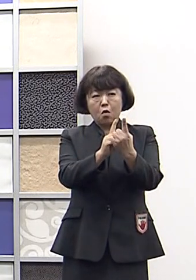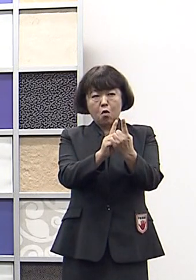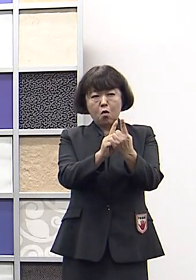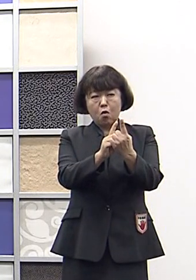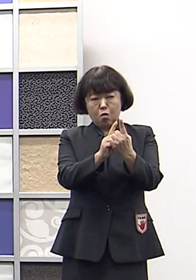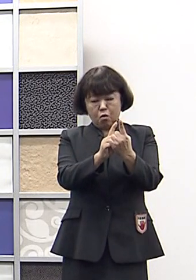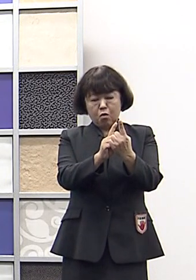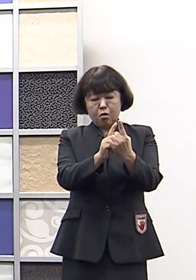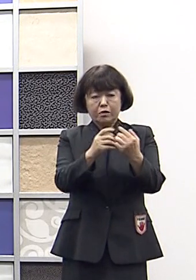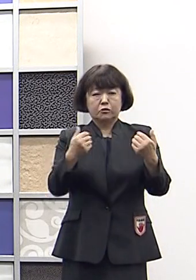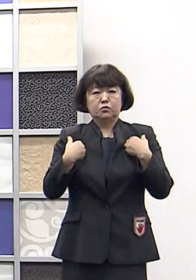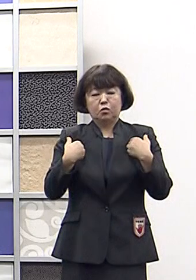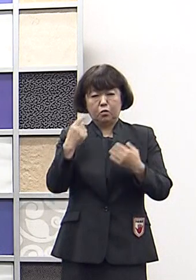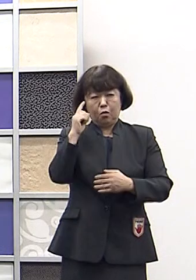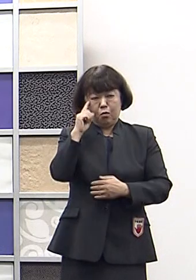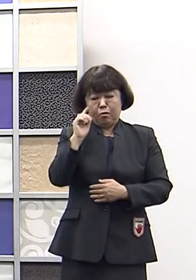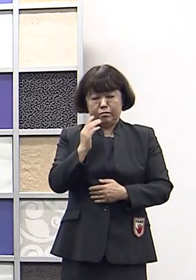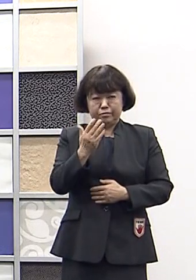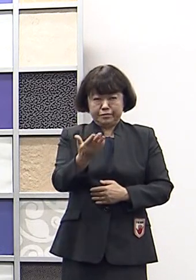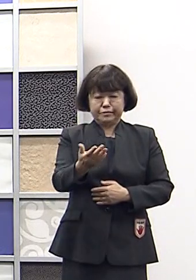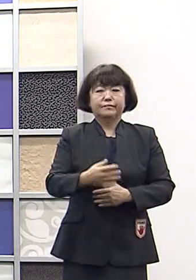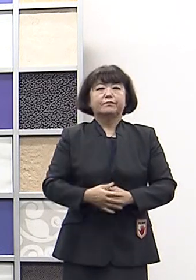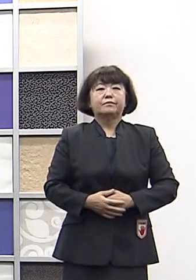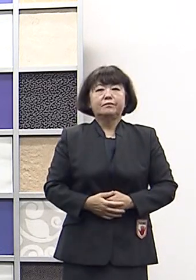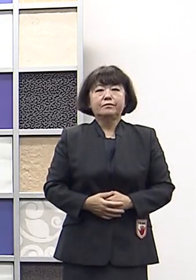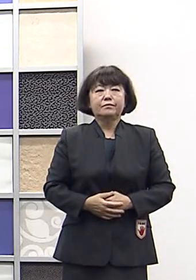必要になってくると思うんですが、その辺についてはどうでしょうか。 はい、